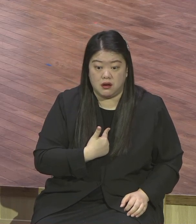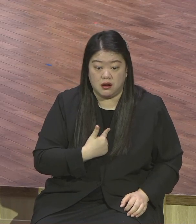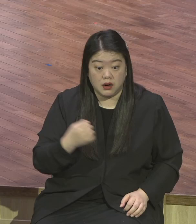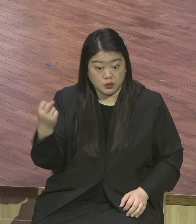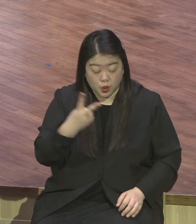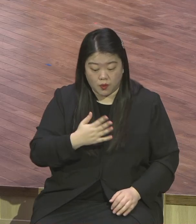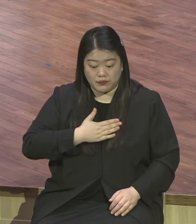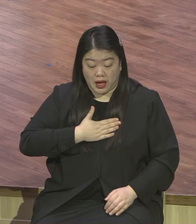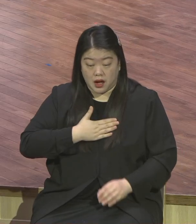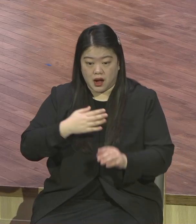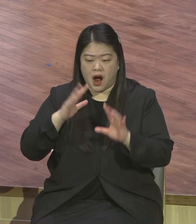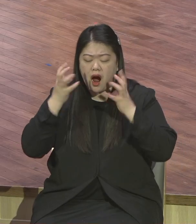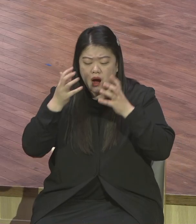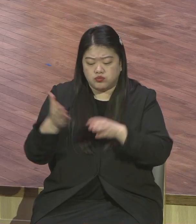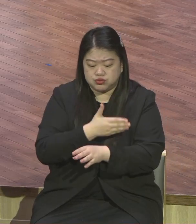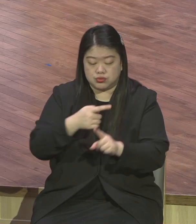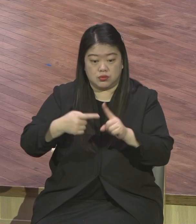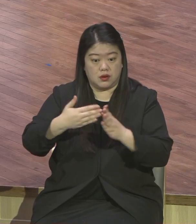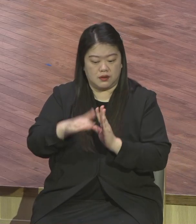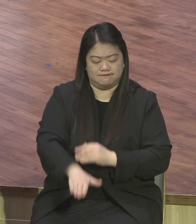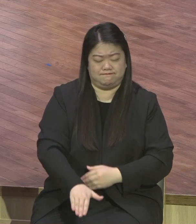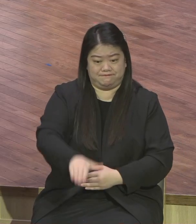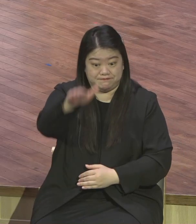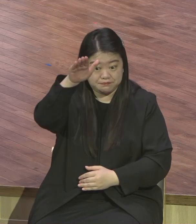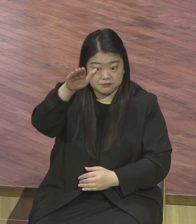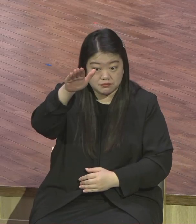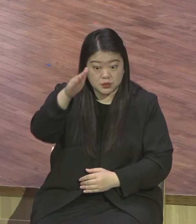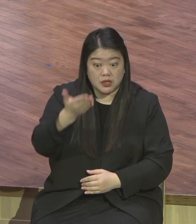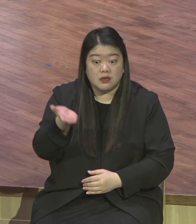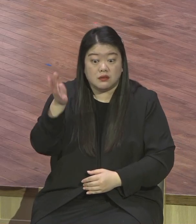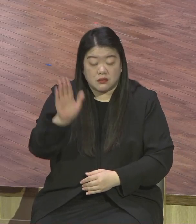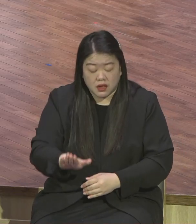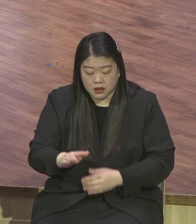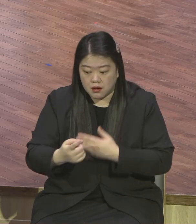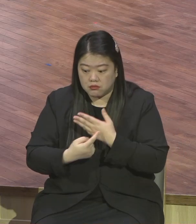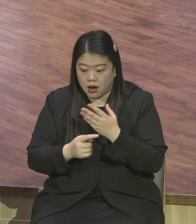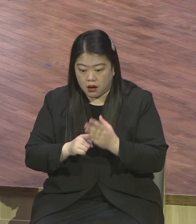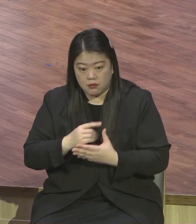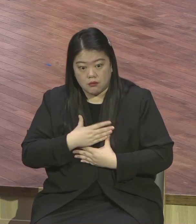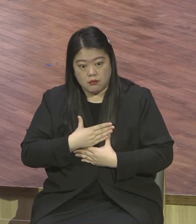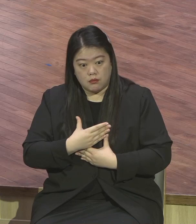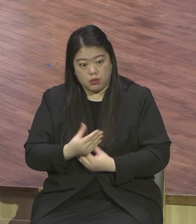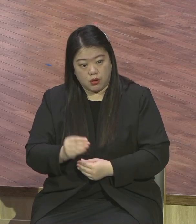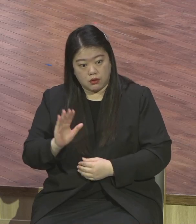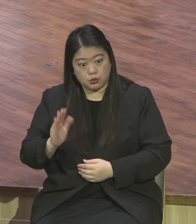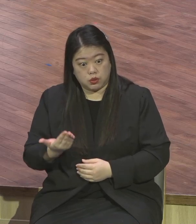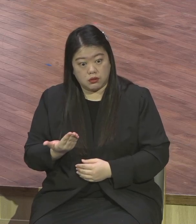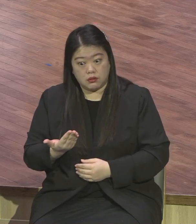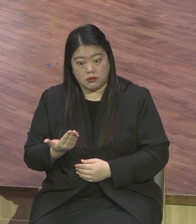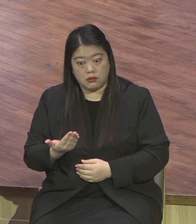모태로부터 신앙생활을 했지만은 언제부터냐? 언제부터 그렇게